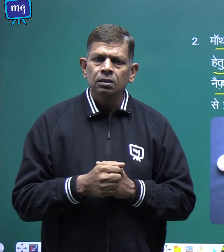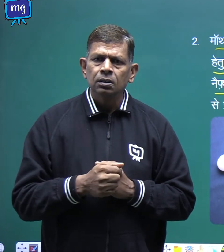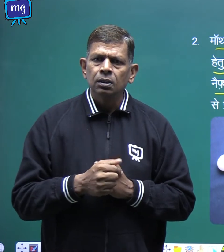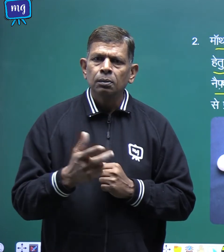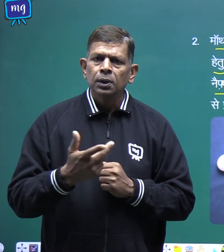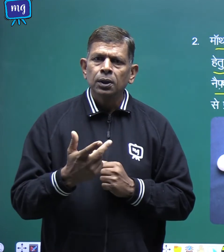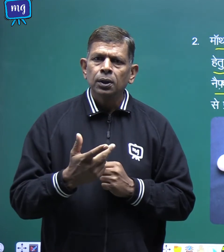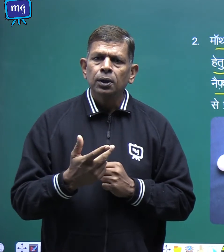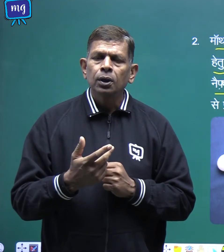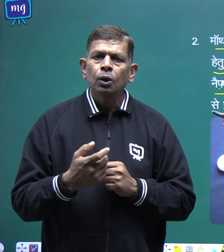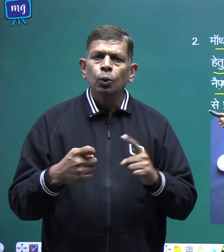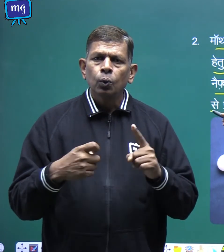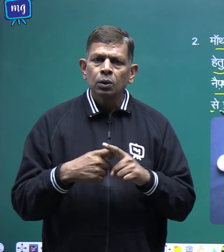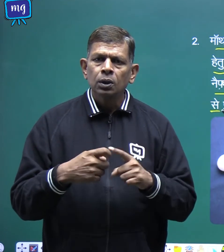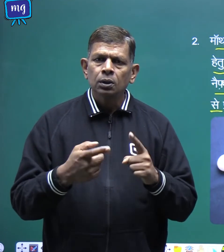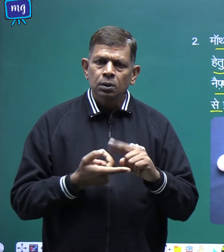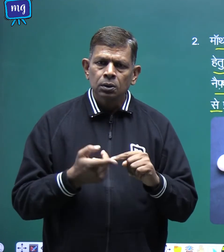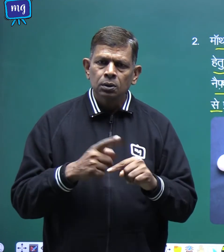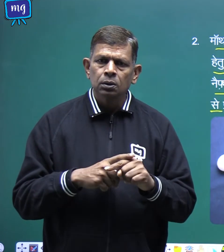भी कोलतार से